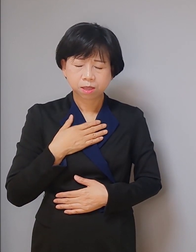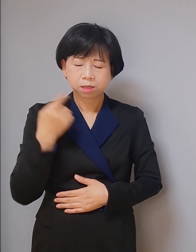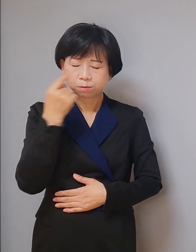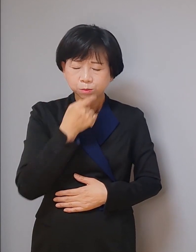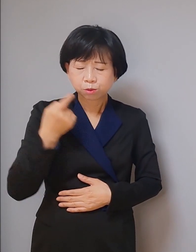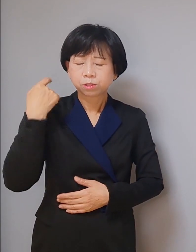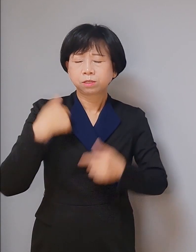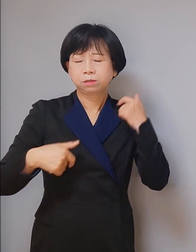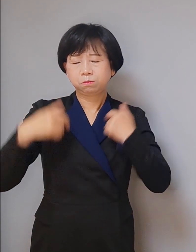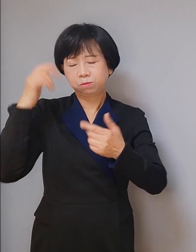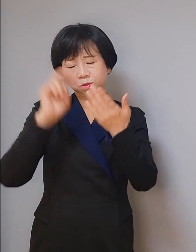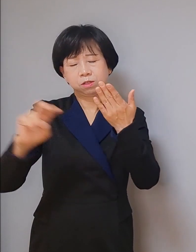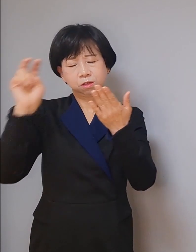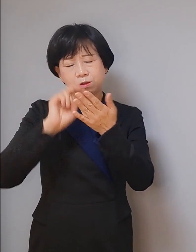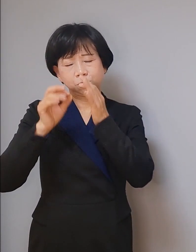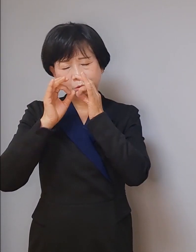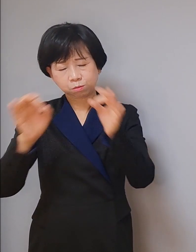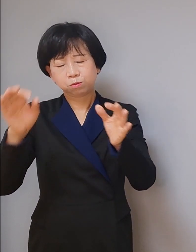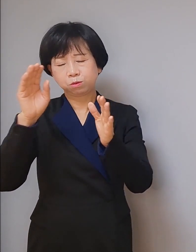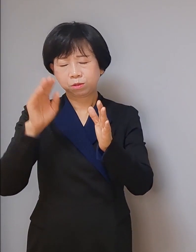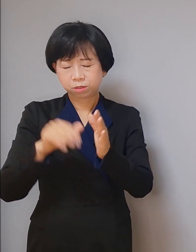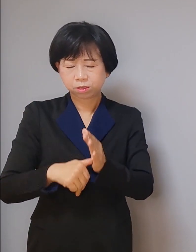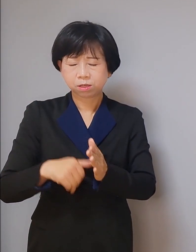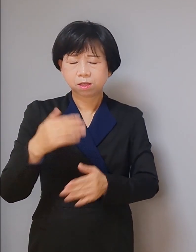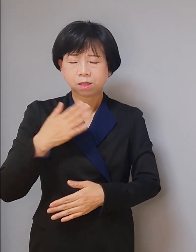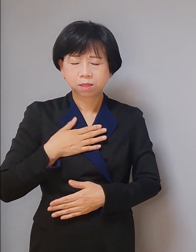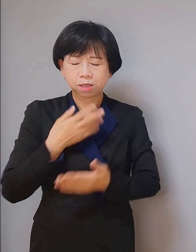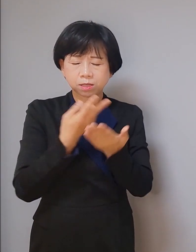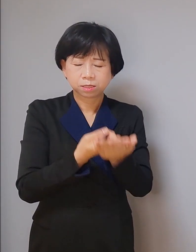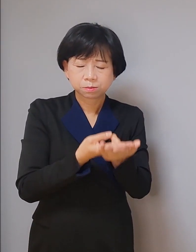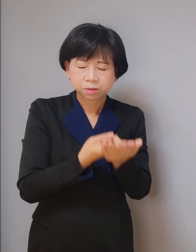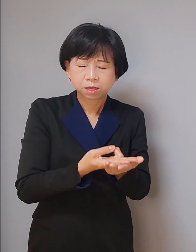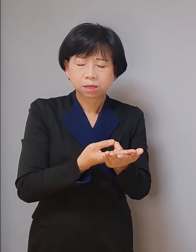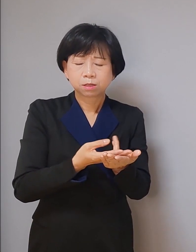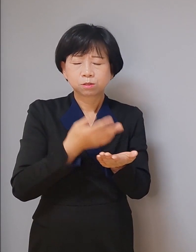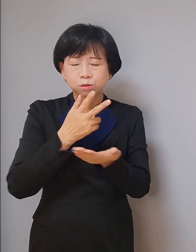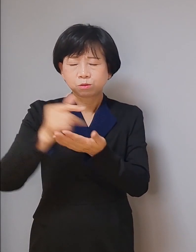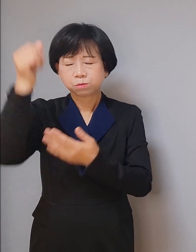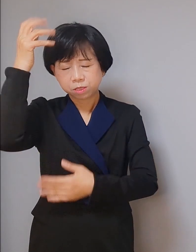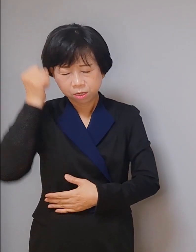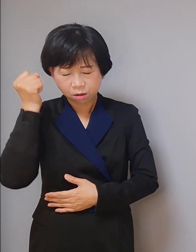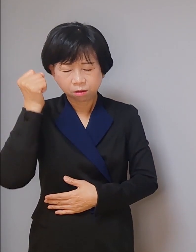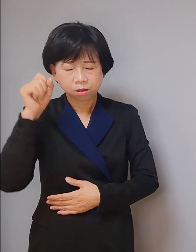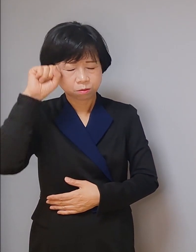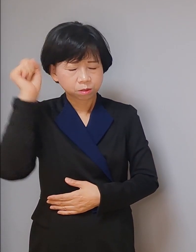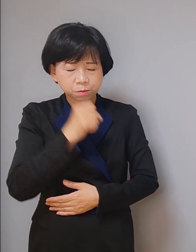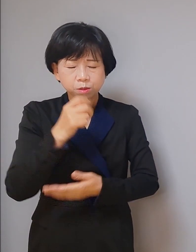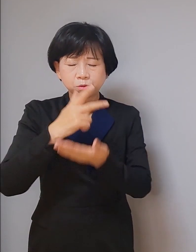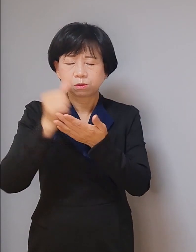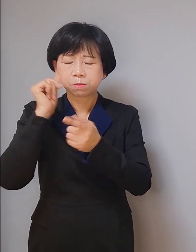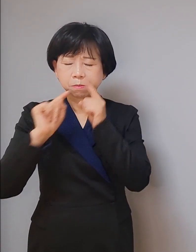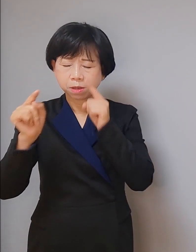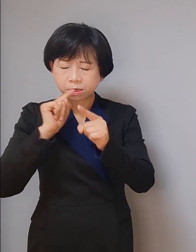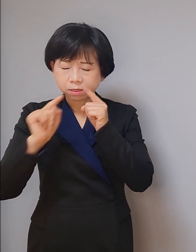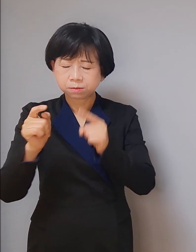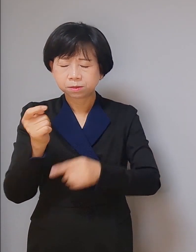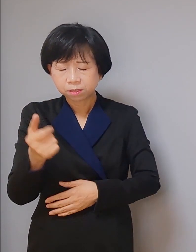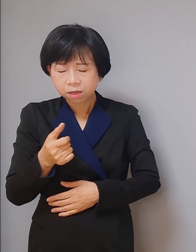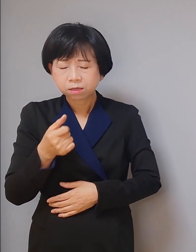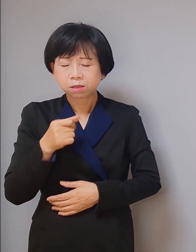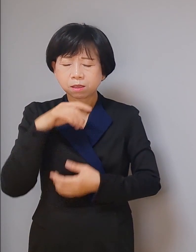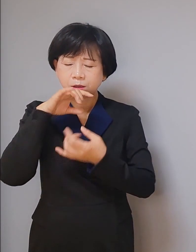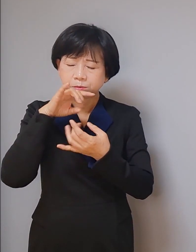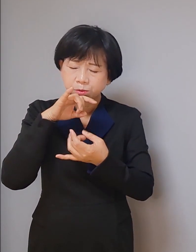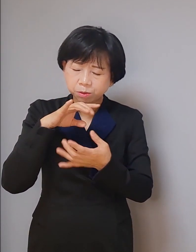입술로 주를 찬송하되 내가 나의 침상에서 주를 기억하며 새벽에 주의 말씀을 작은 소리로